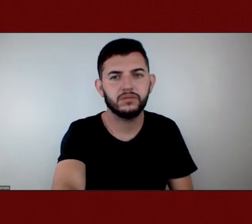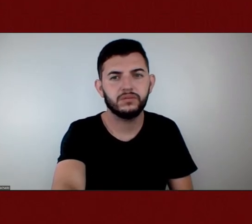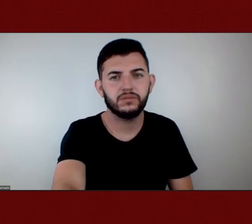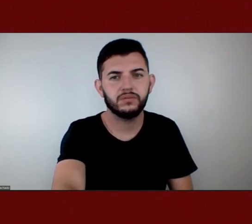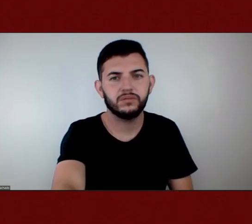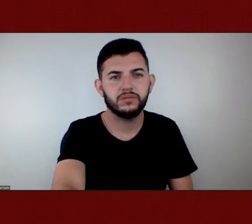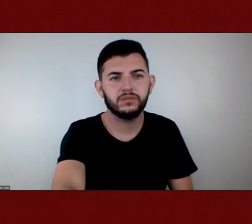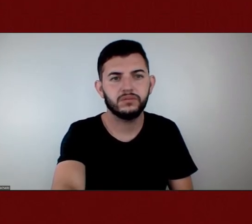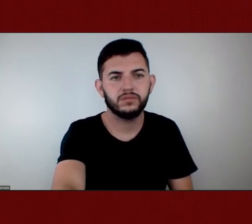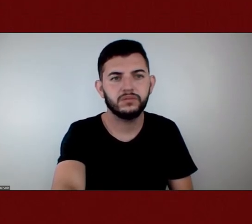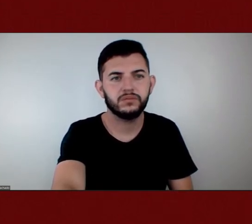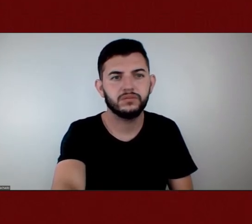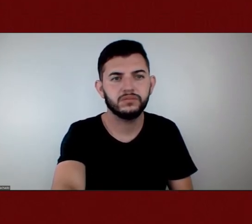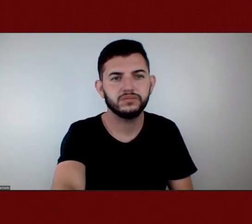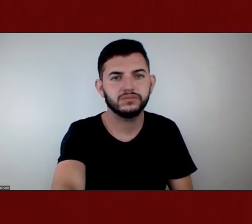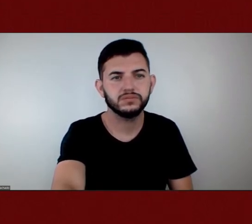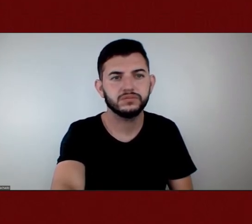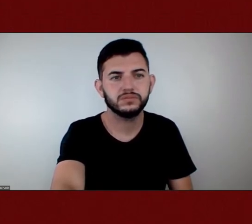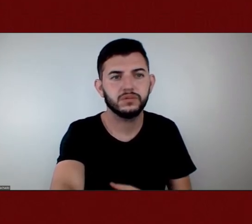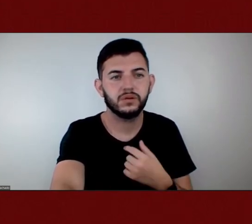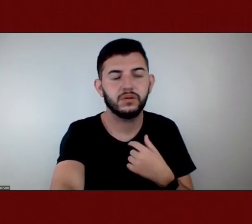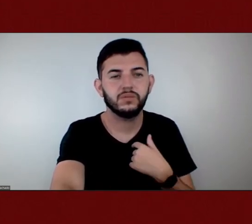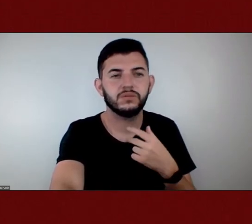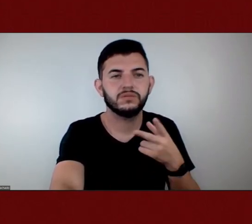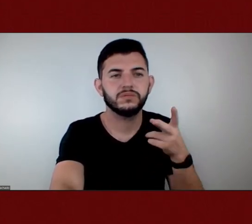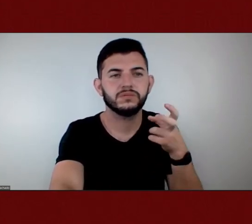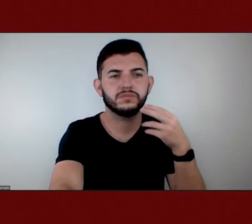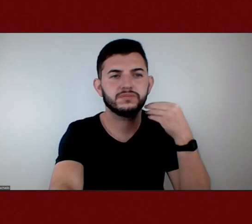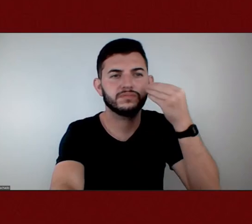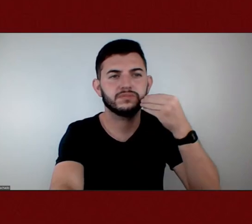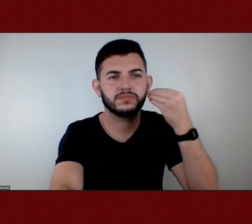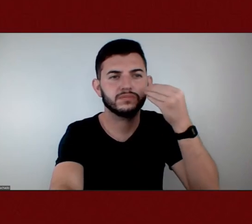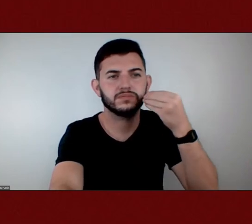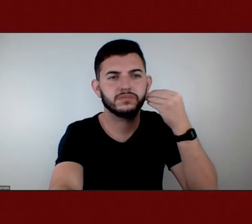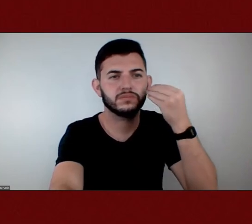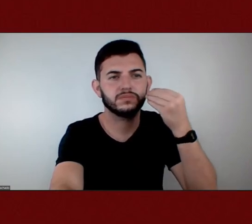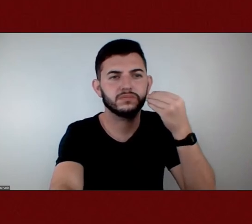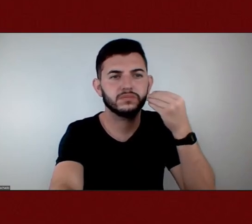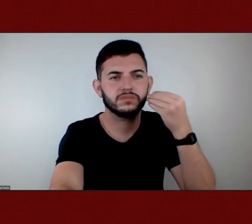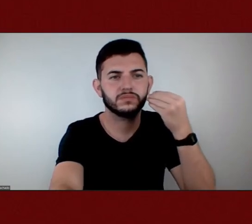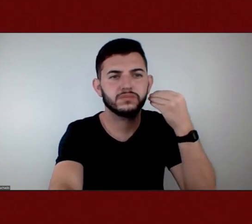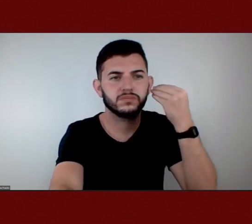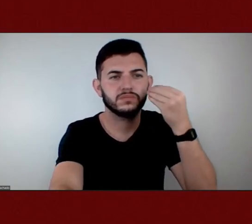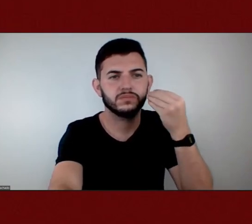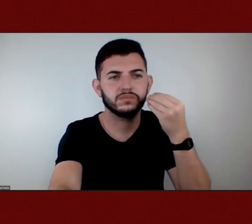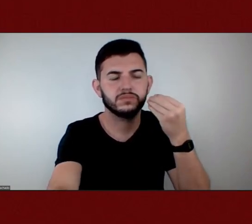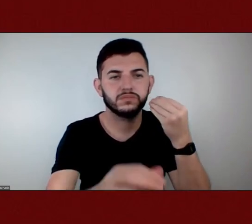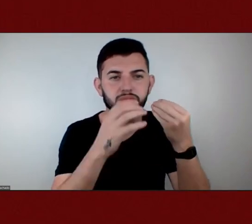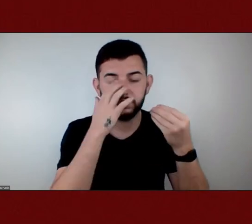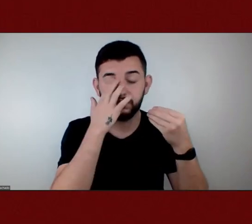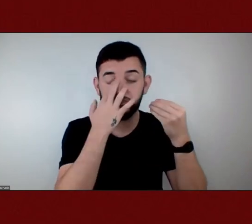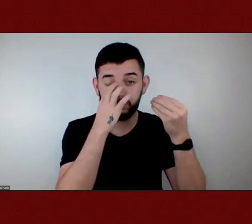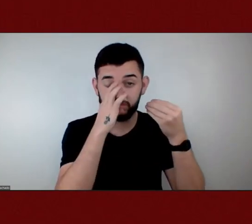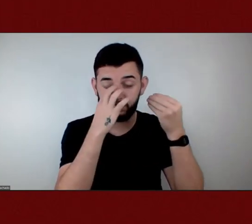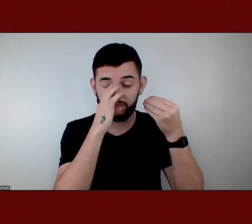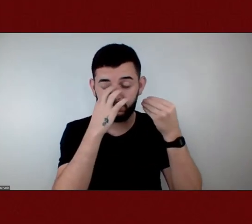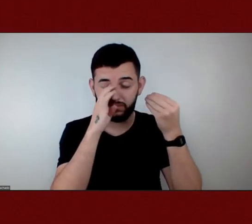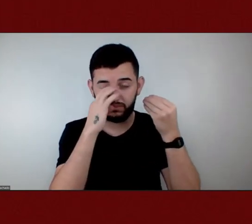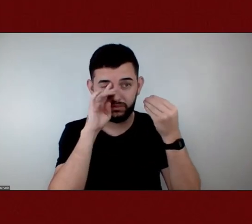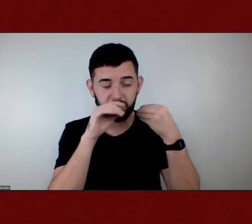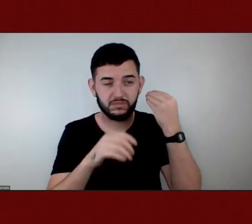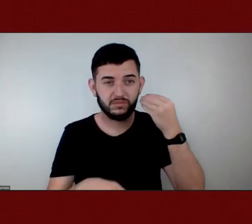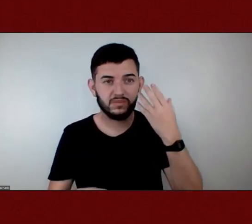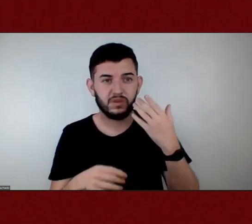sobre como eu vejo a experiência do Partido Comunista Chileno com relação à experiência do Partido Comunista,